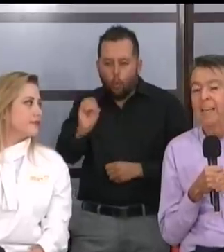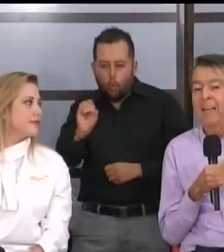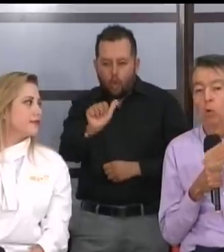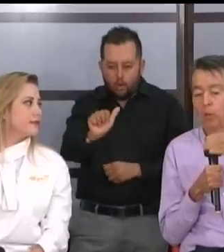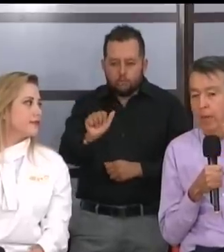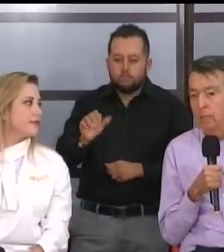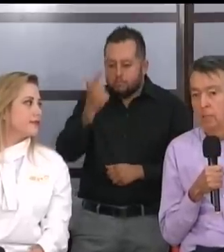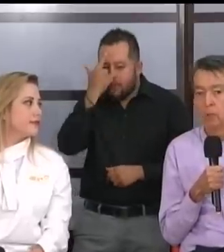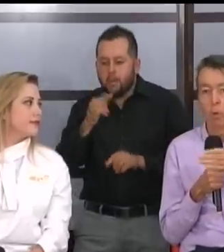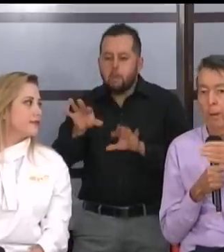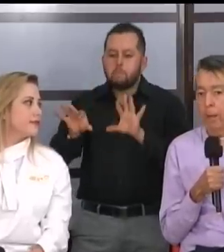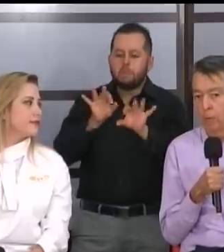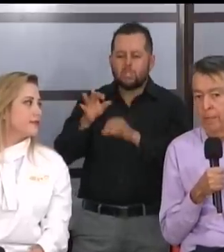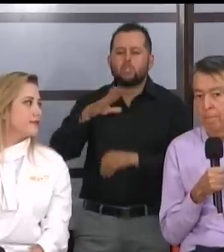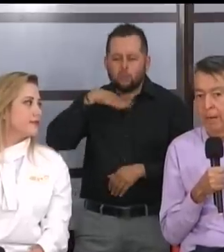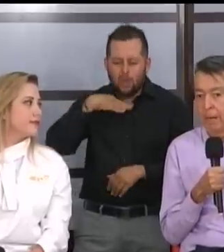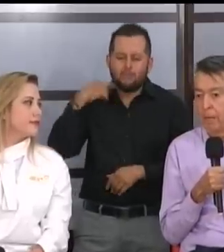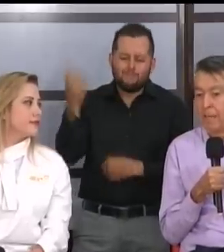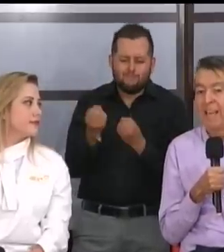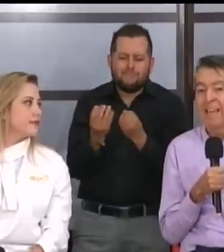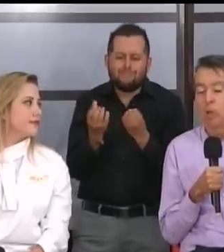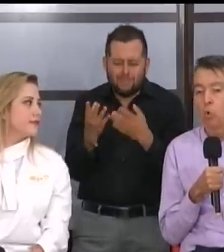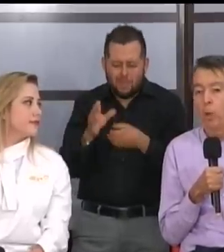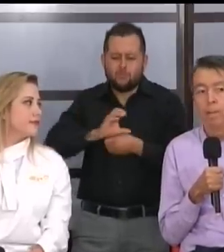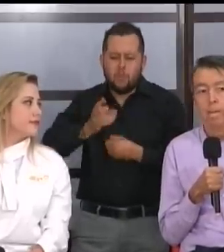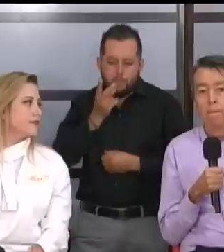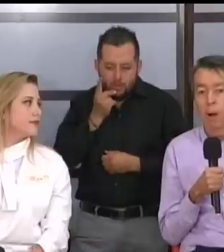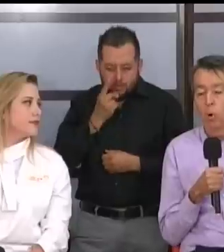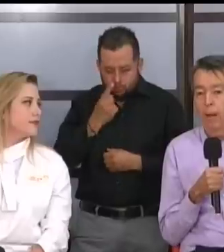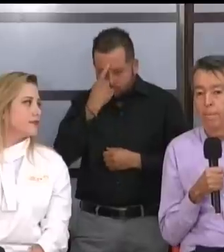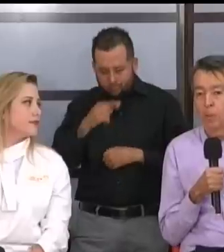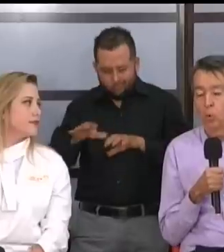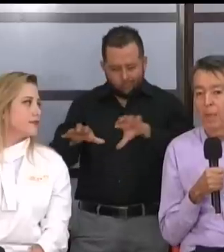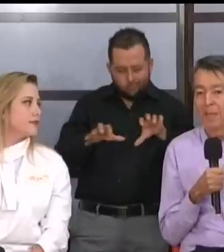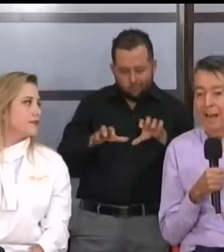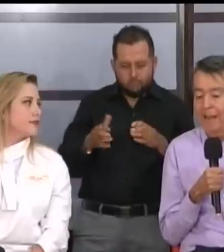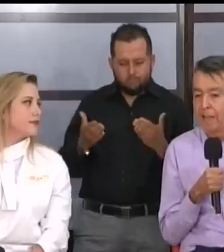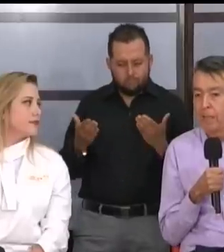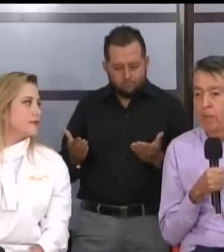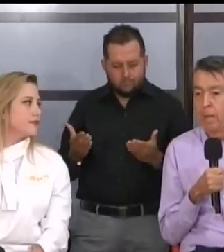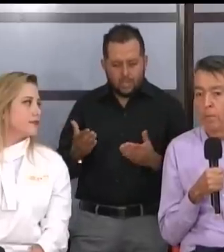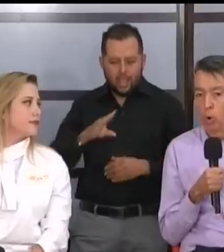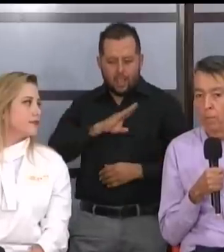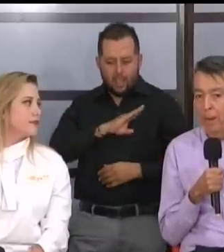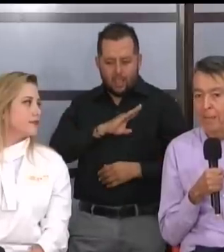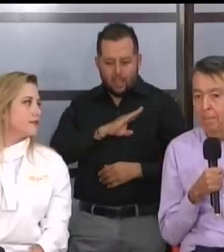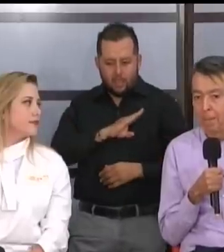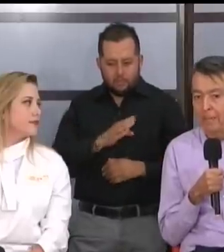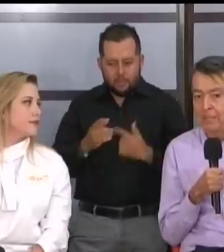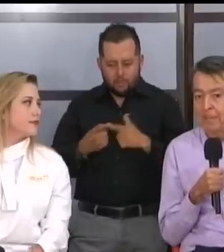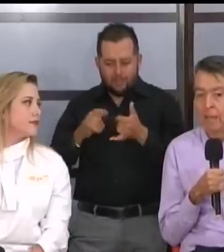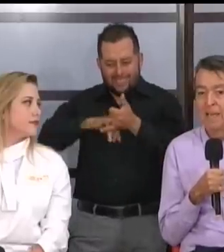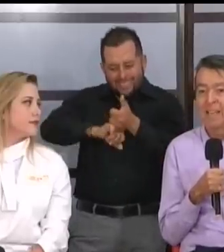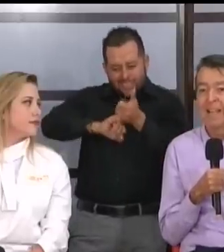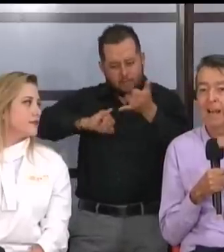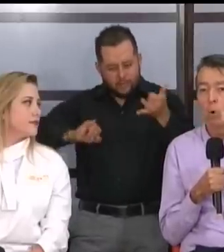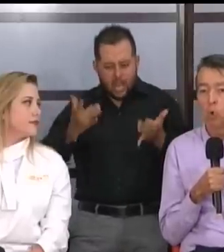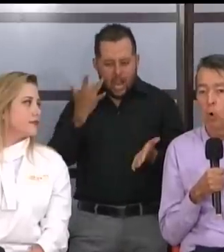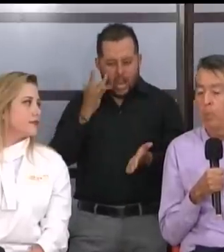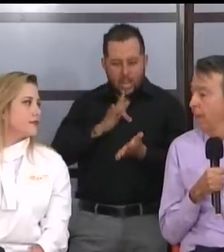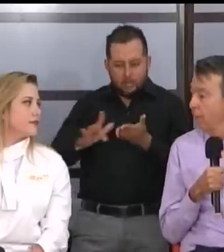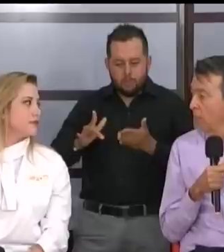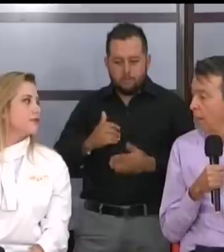mujeres que los hay de sobra en la ciudad de Pereira, que actúen bajo la batuta del alcalde, pero con plena independencia, que